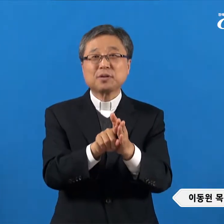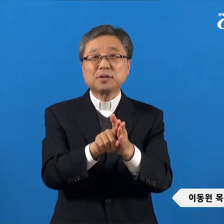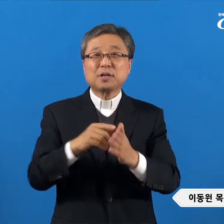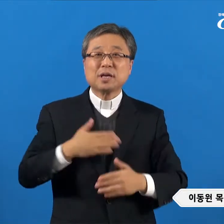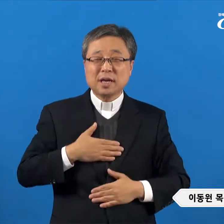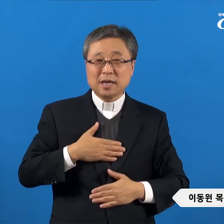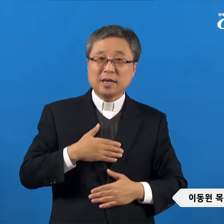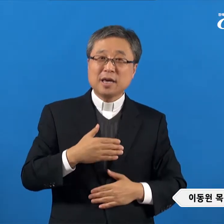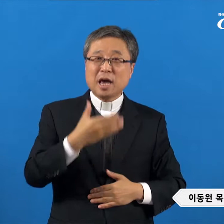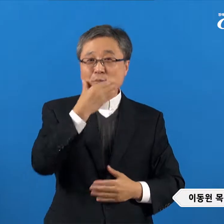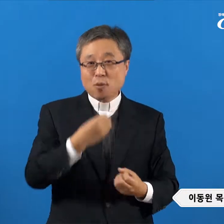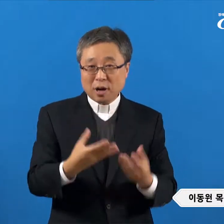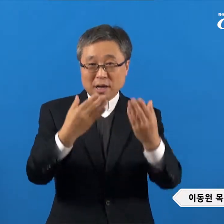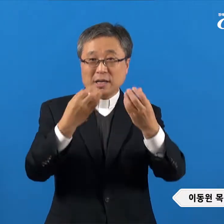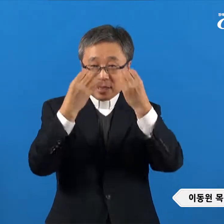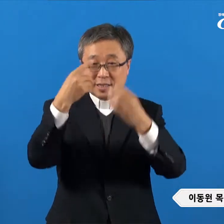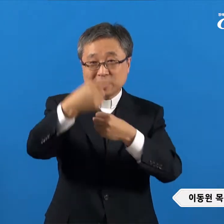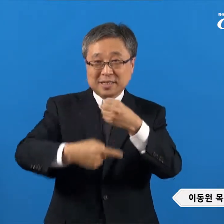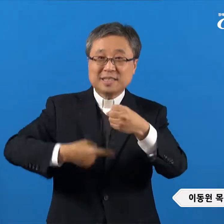이어. 해피 뉴 이어.